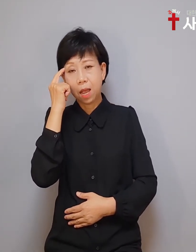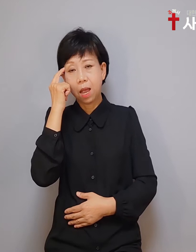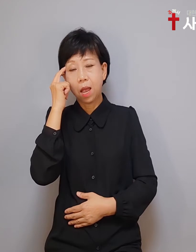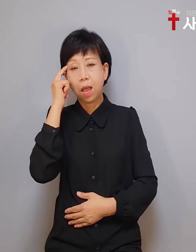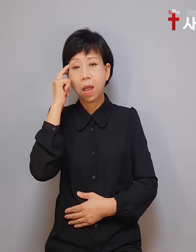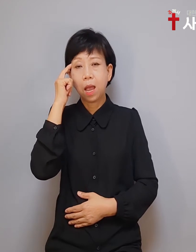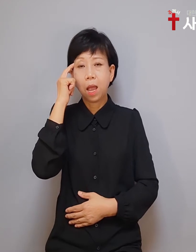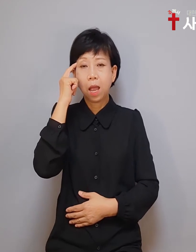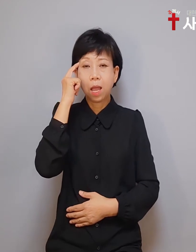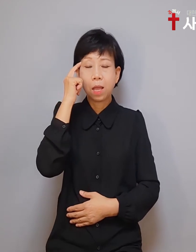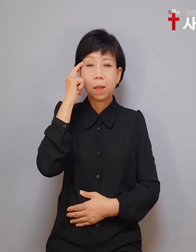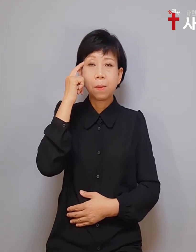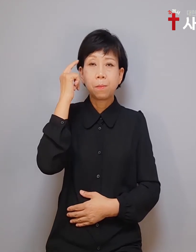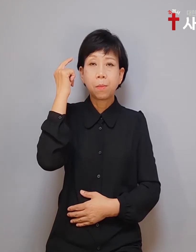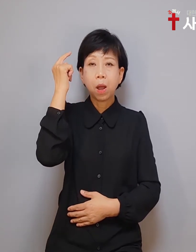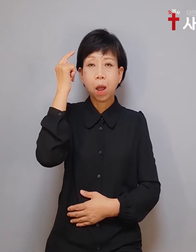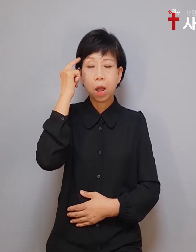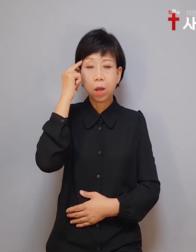생각합니다.